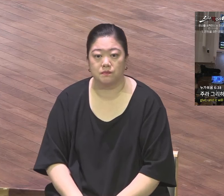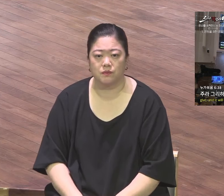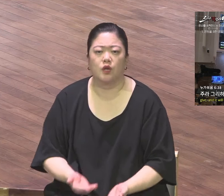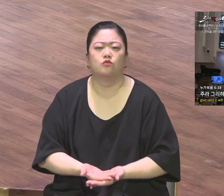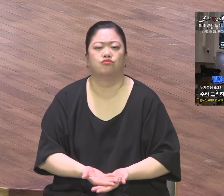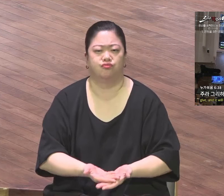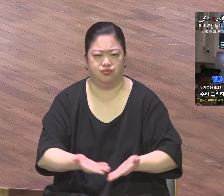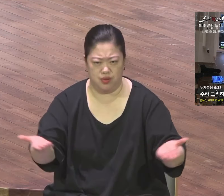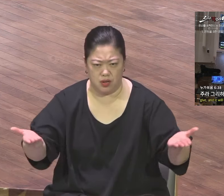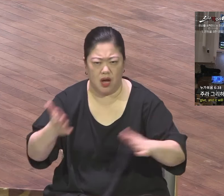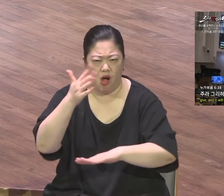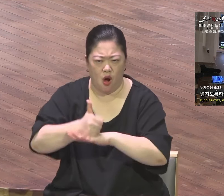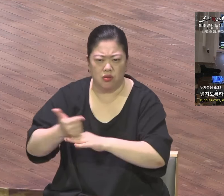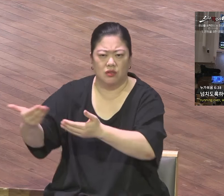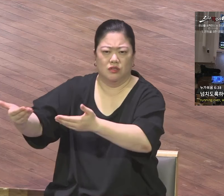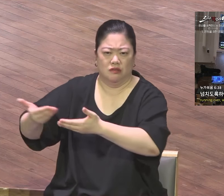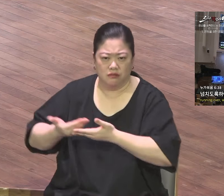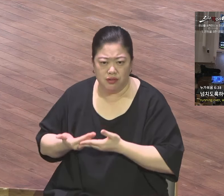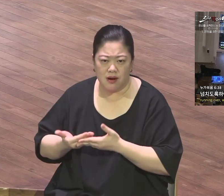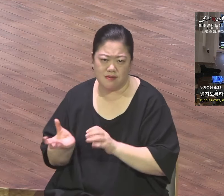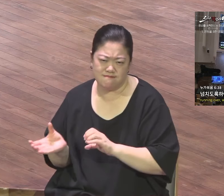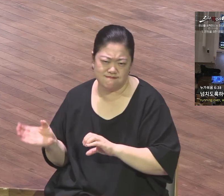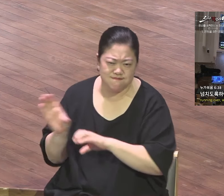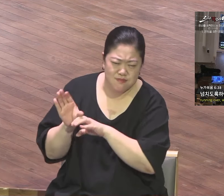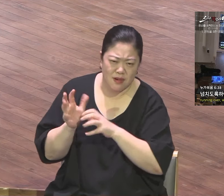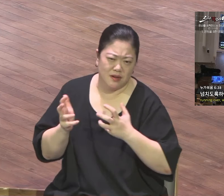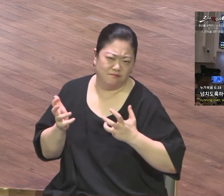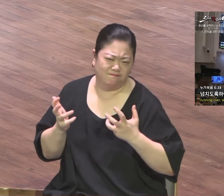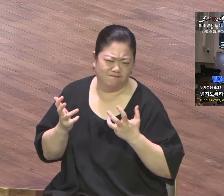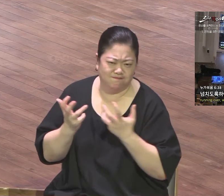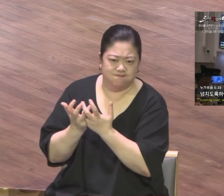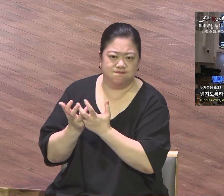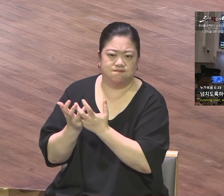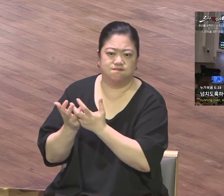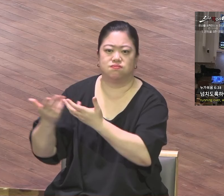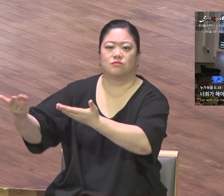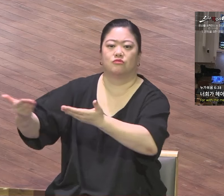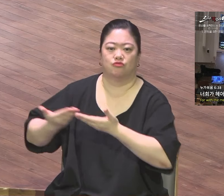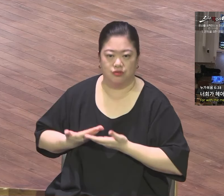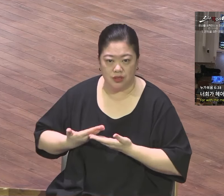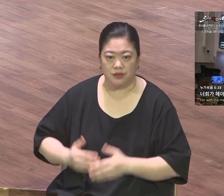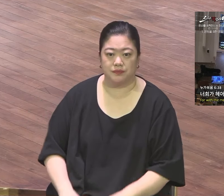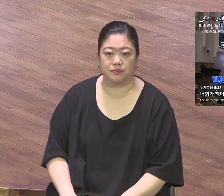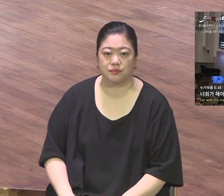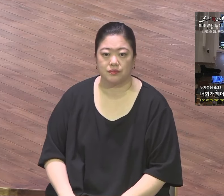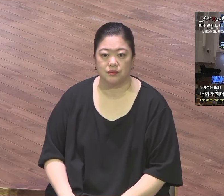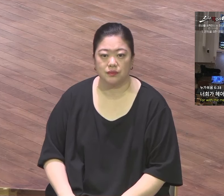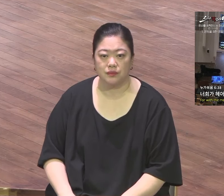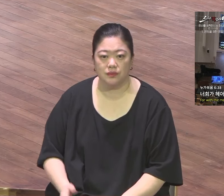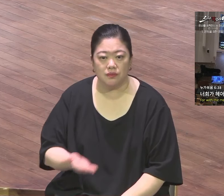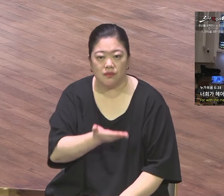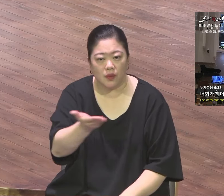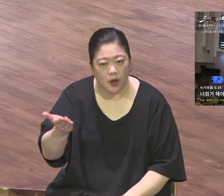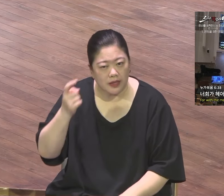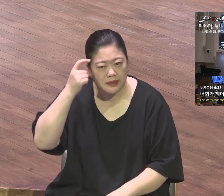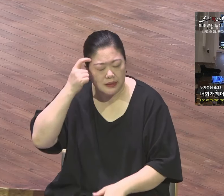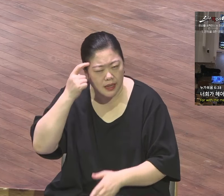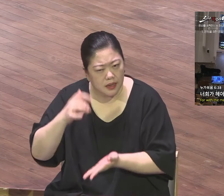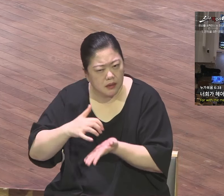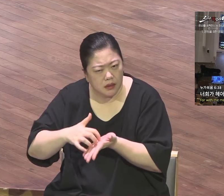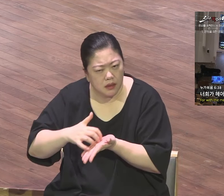것이니 후이 되어 누르고 흔들어 넘치도록 너희에게 안겨주리라. 너희가 헤아리는 그 헤아림으로